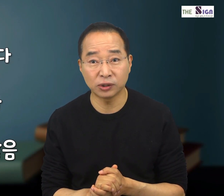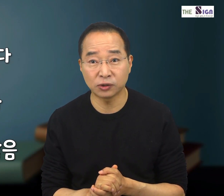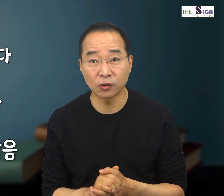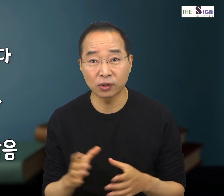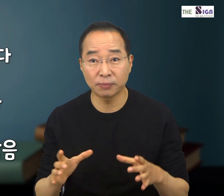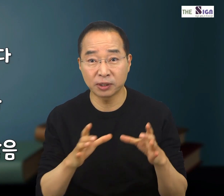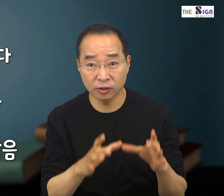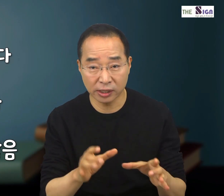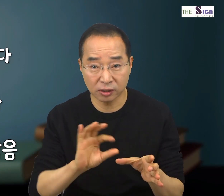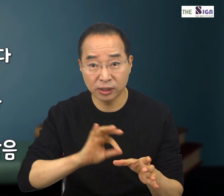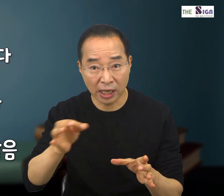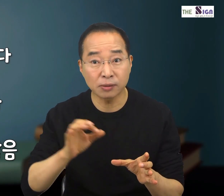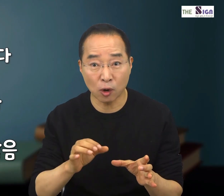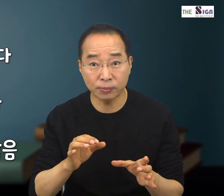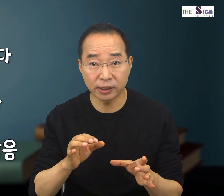있죠. 그럼 그거에서 이제 해서 먹으면 돼.